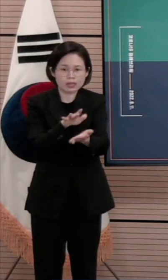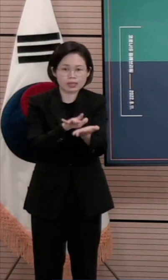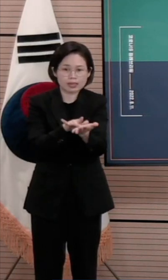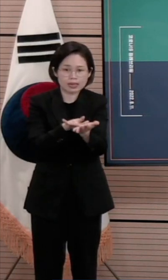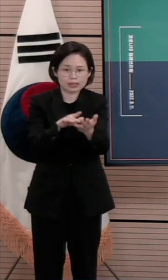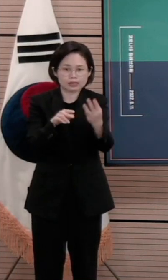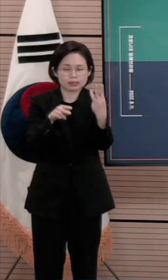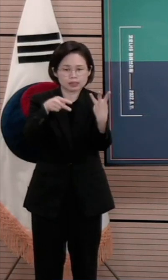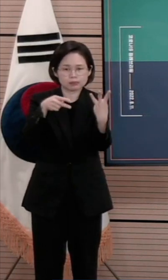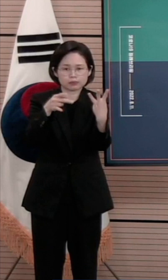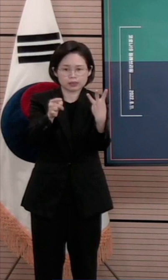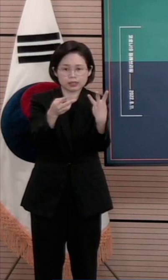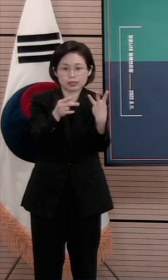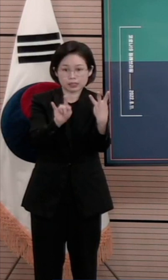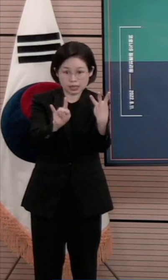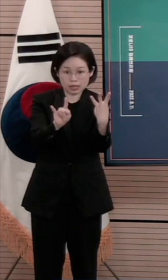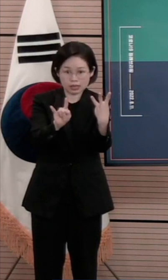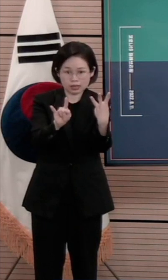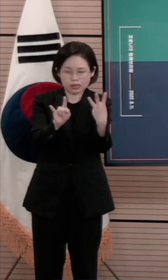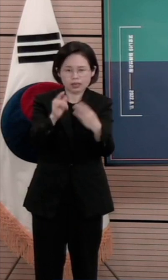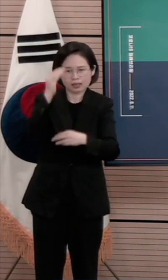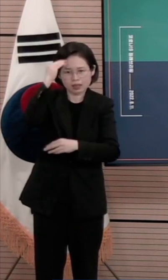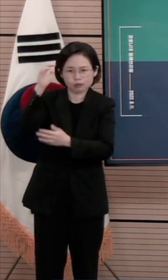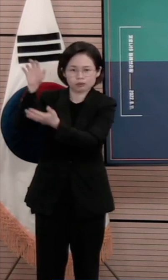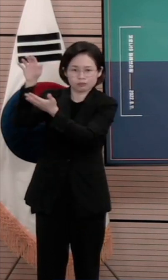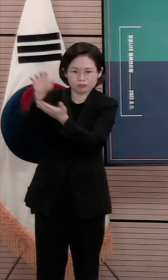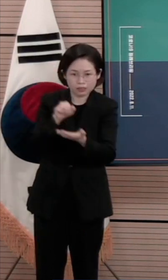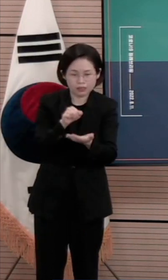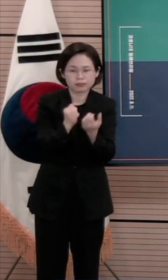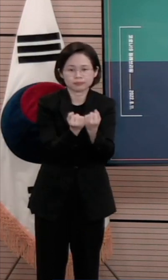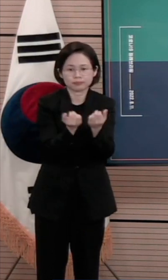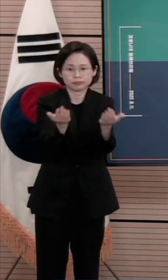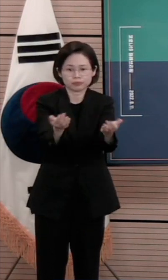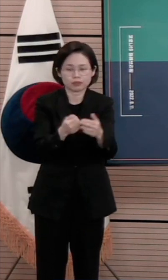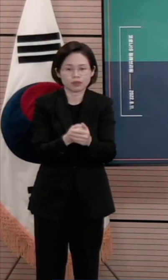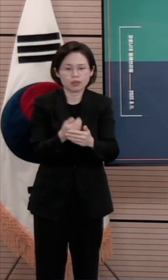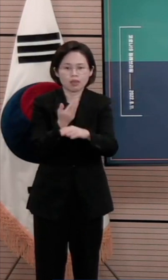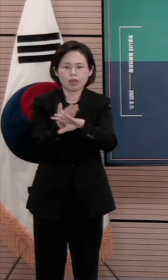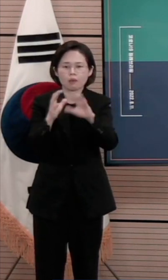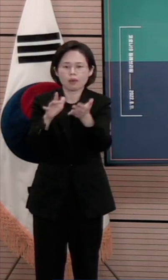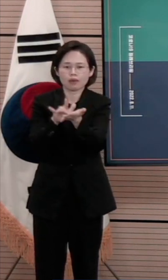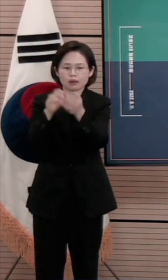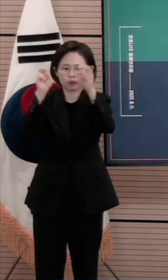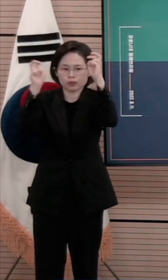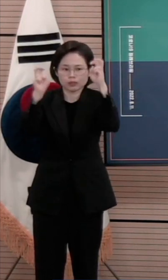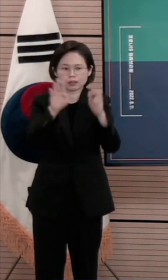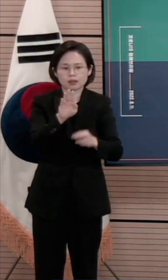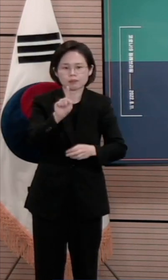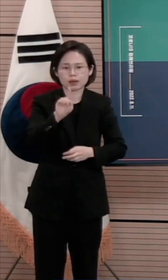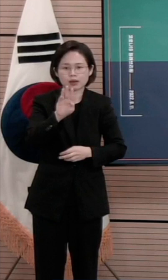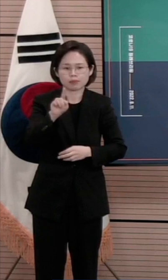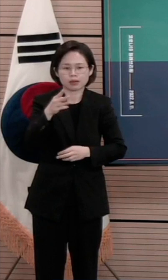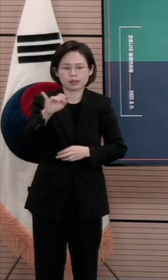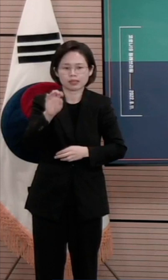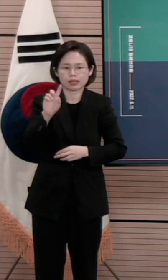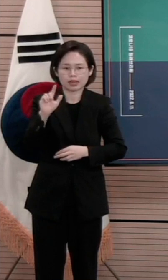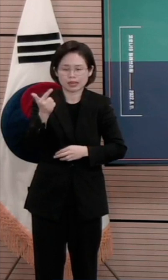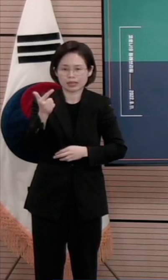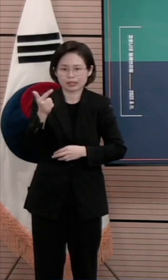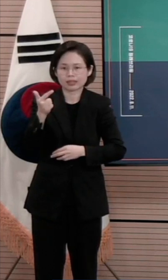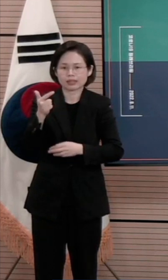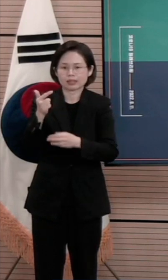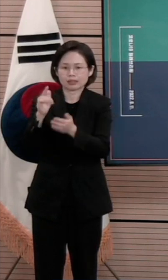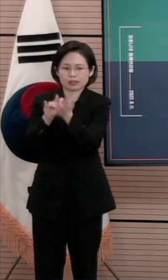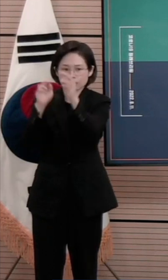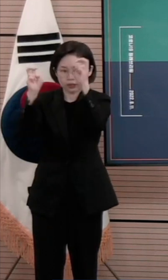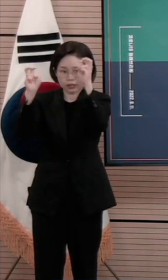도입에 대해서 말씀을 드리겠습니다. 해외 제약사 바바리안 노르딕에서 생산한 3세대 두창 백신 1만